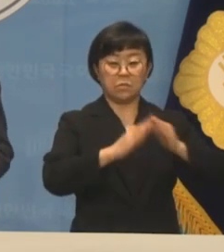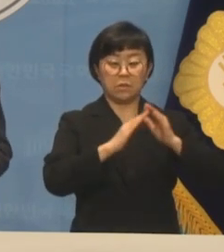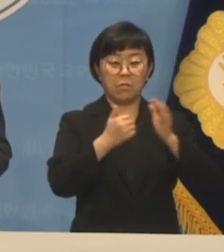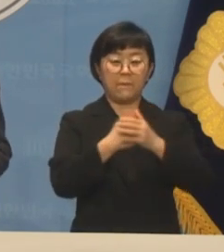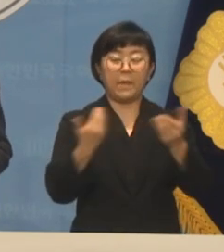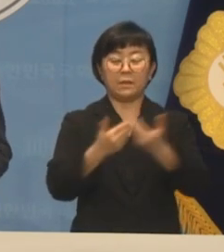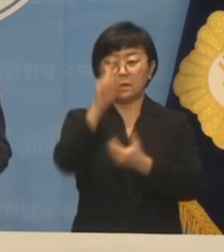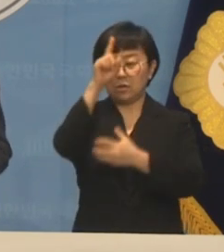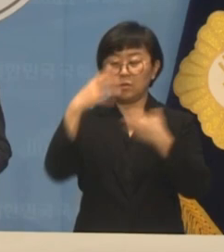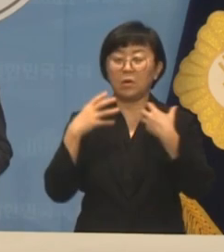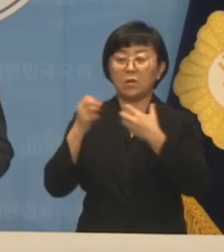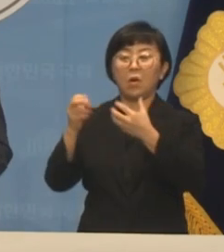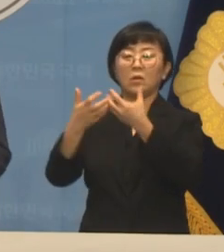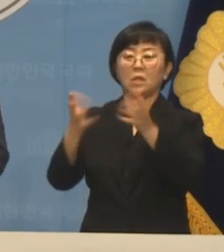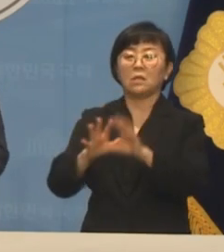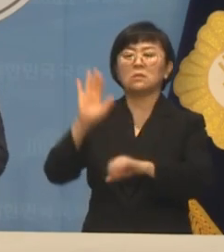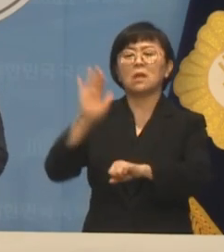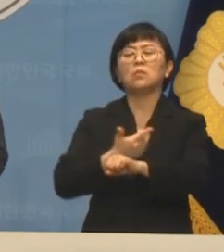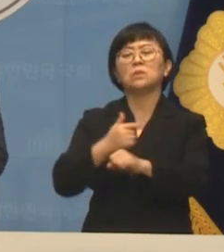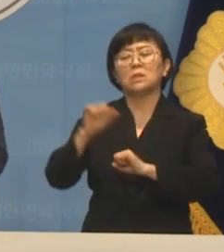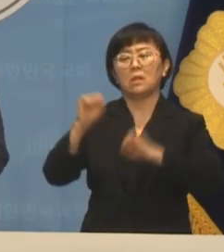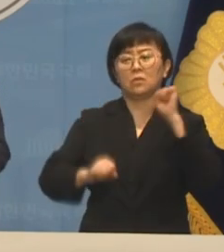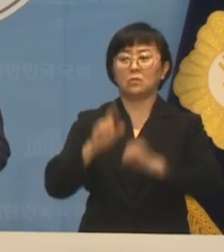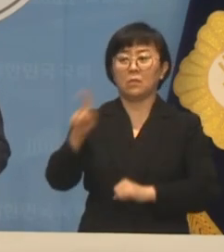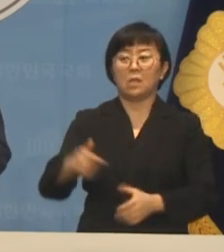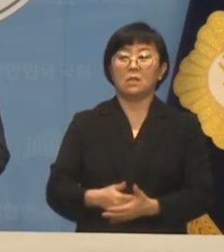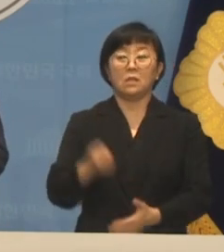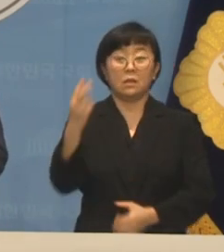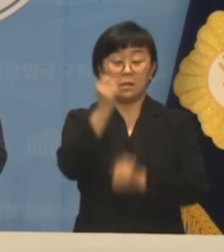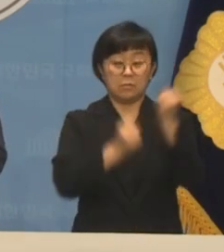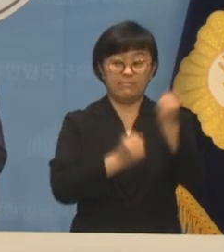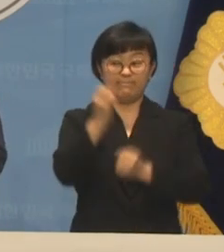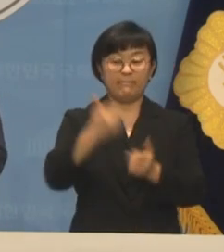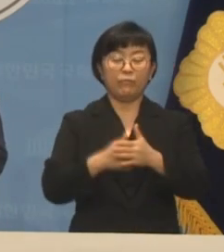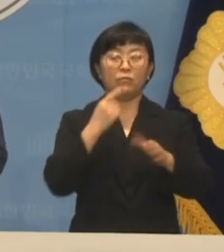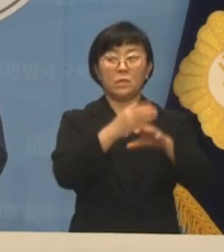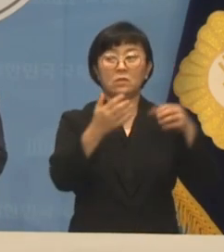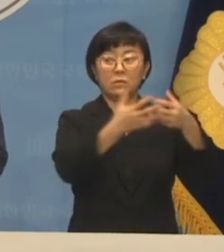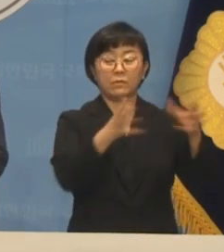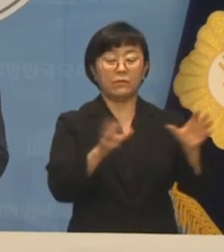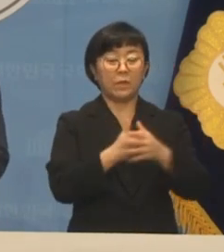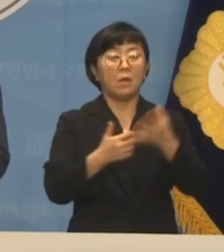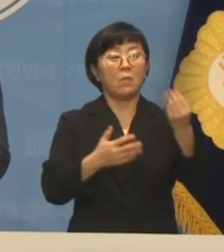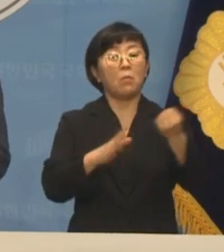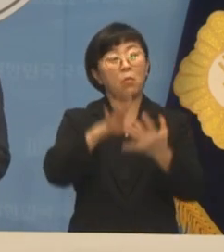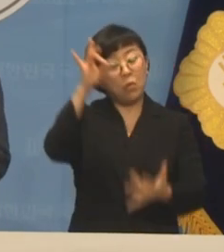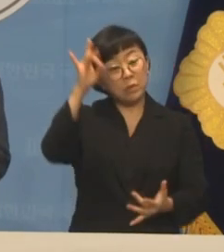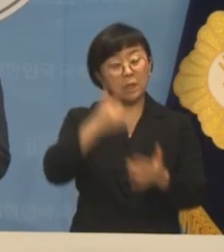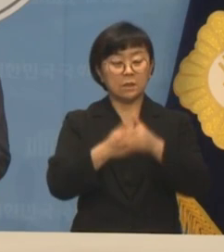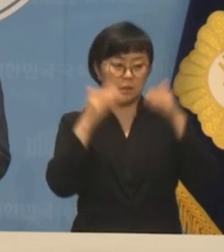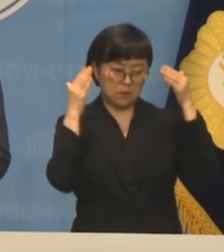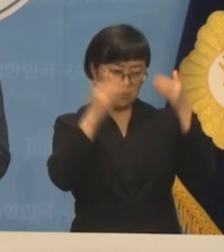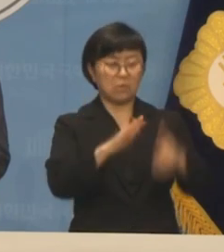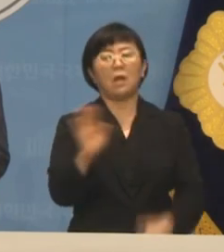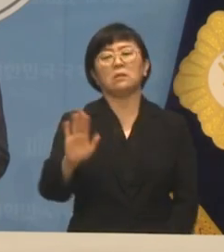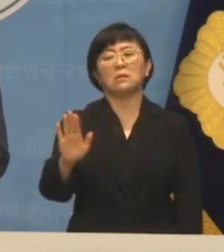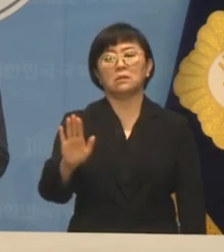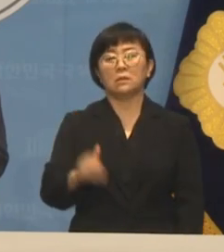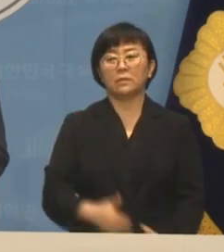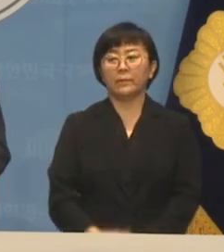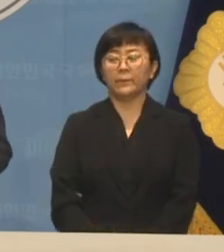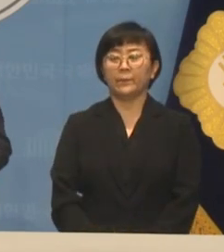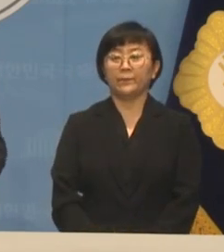정부 여당의 모순된 태도가 있는 겁니다. 다시 말씀드립니다. 민주당은 몇 명 뽑을 건가에 대한 얘기를 하고자 하는 게